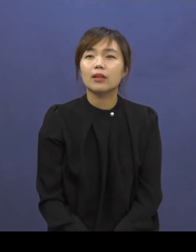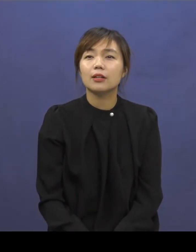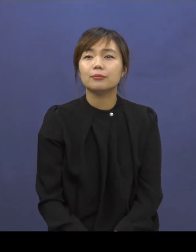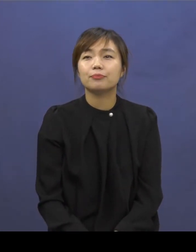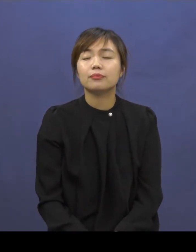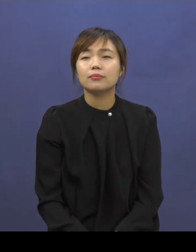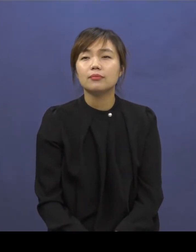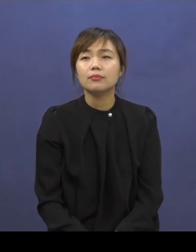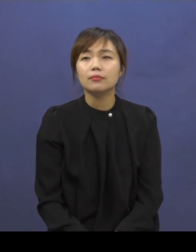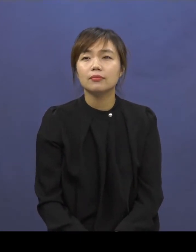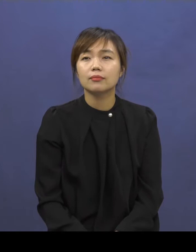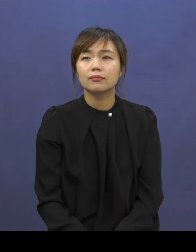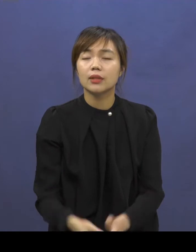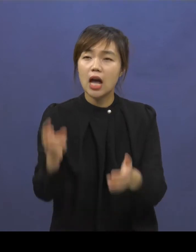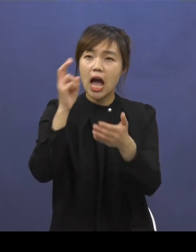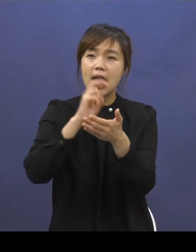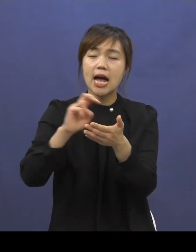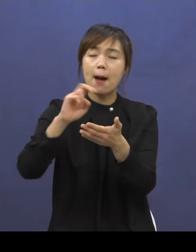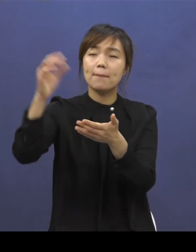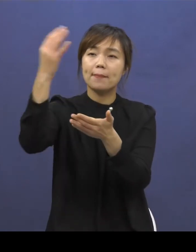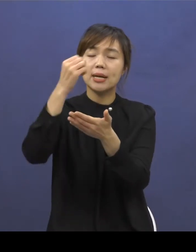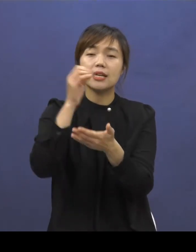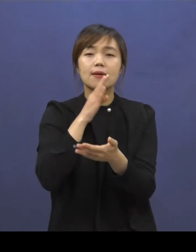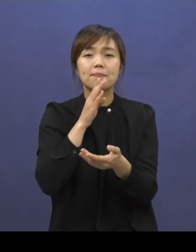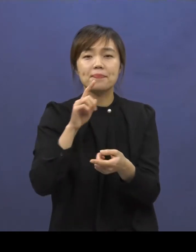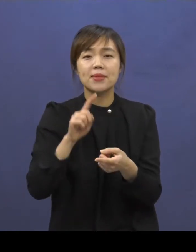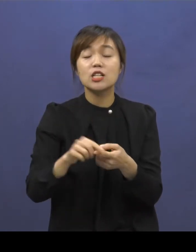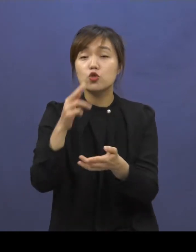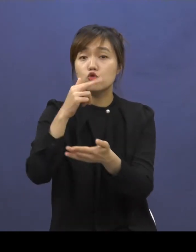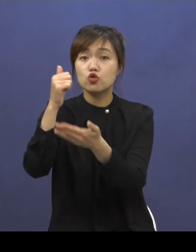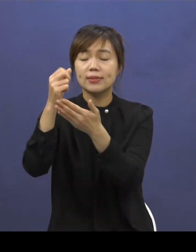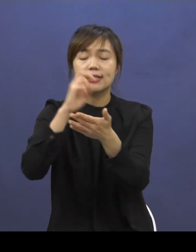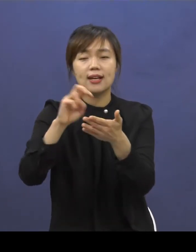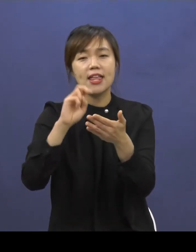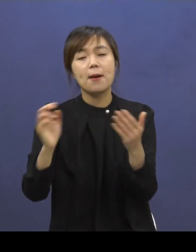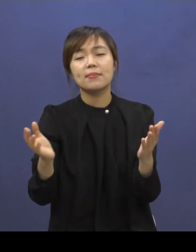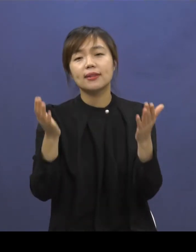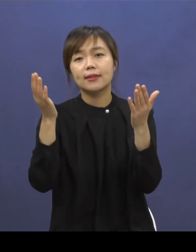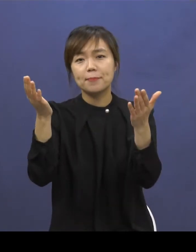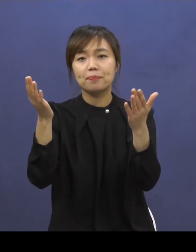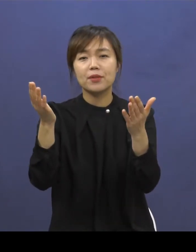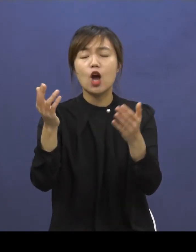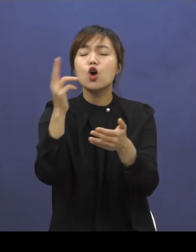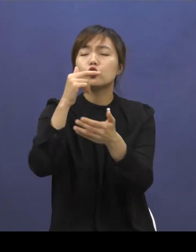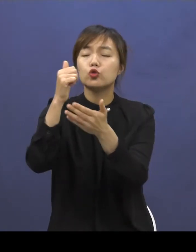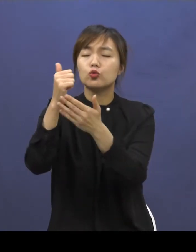우리의 찬양을 닿게 합당하신 주님의 이름을 찬양합니다. 주님이 우리의 영원한 반석이십니다. 할렐루야.